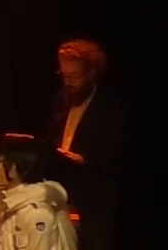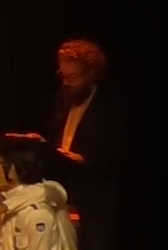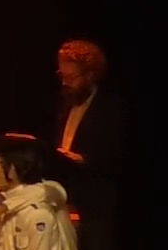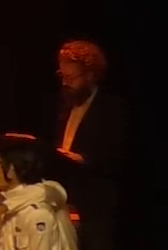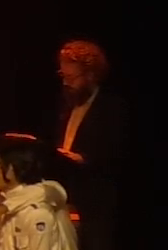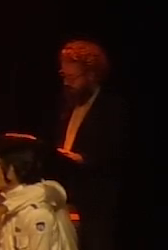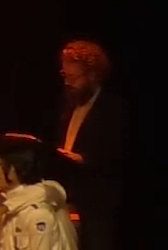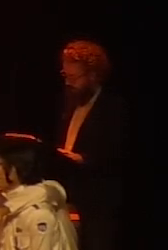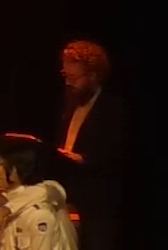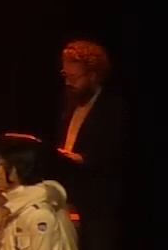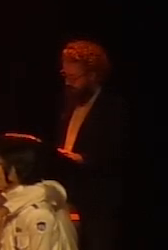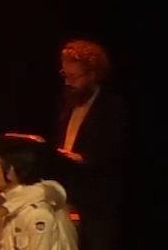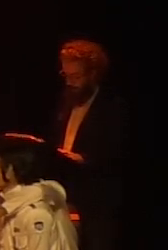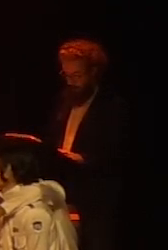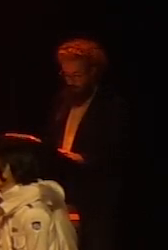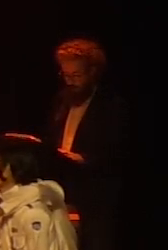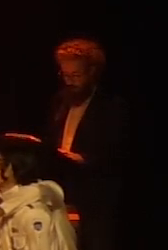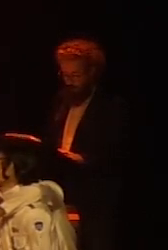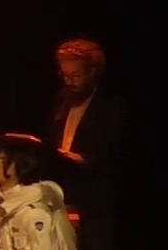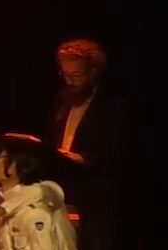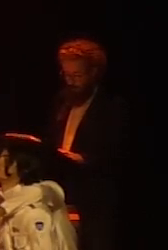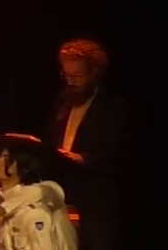bom?